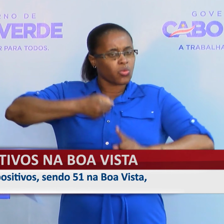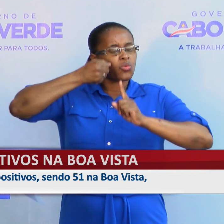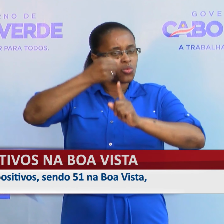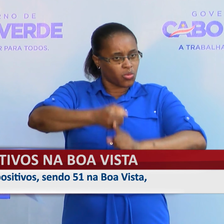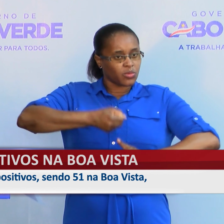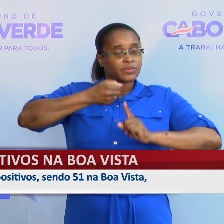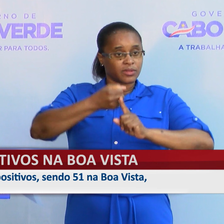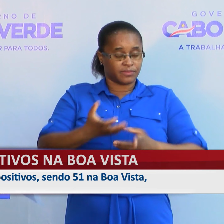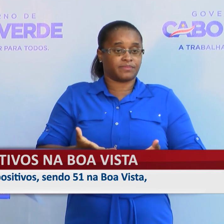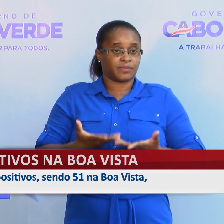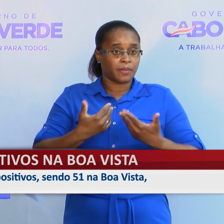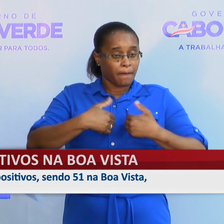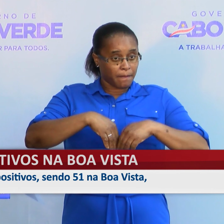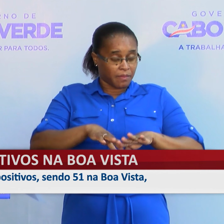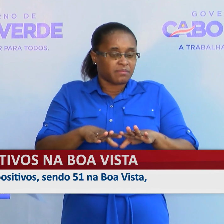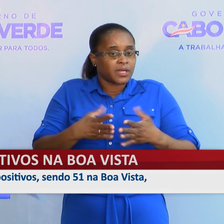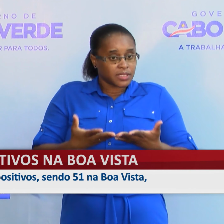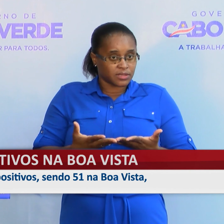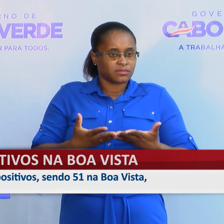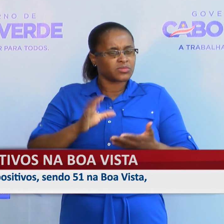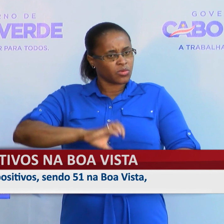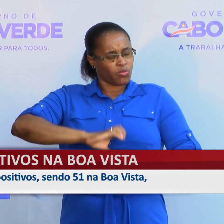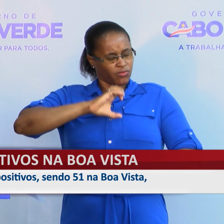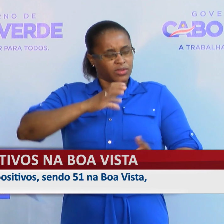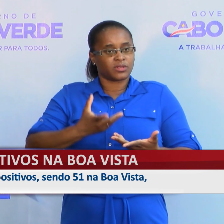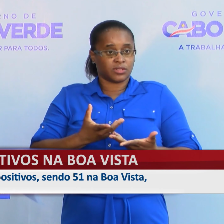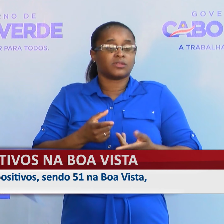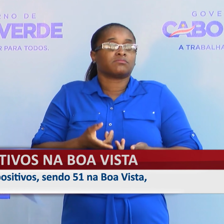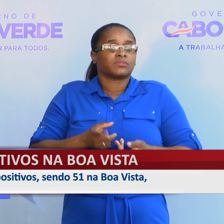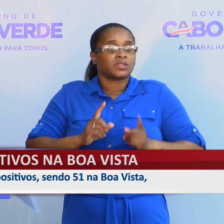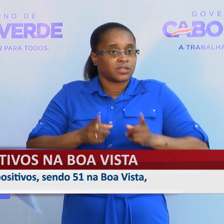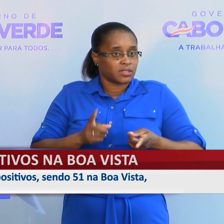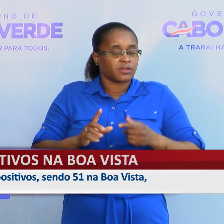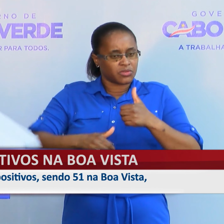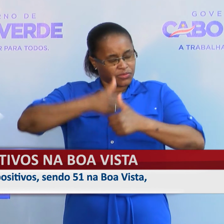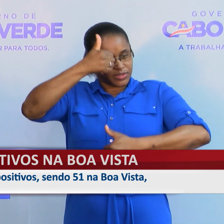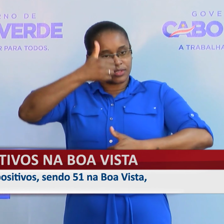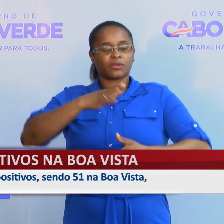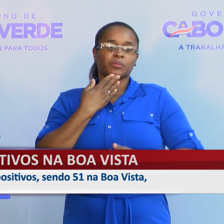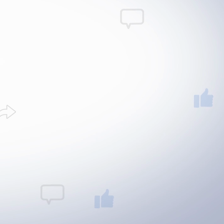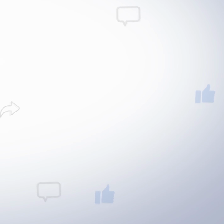mas convictos de que vamos vencer. Muito obrigado.